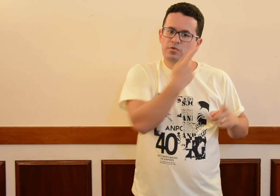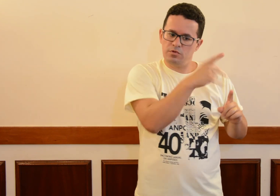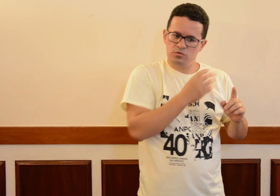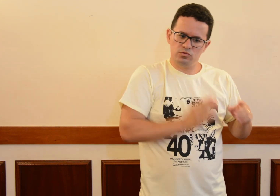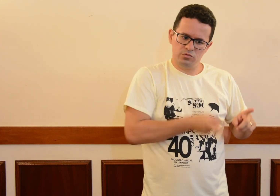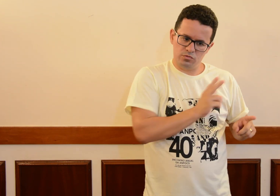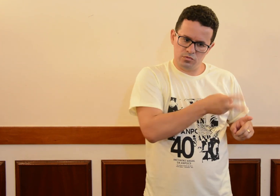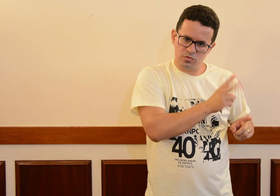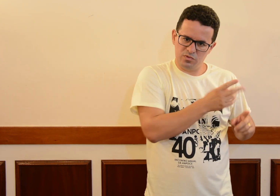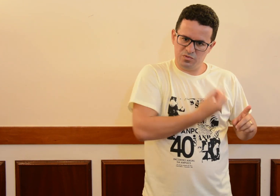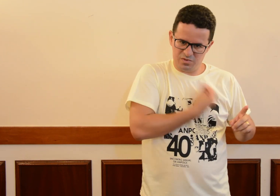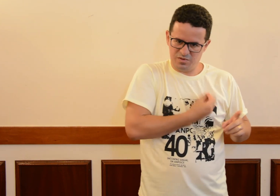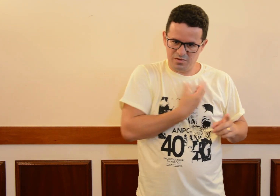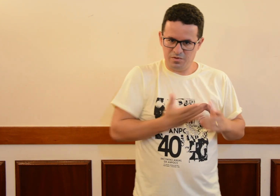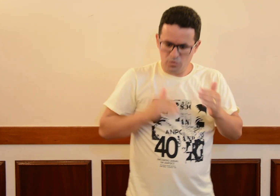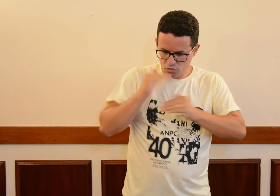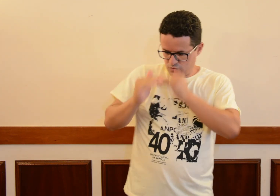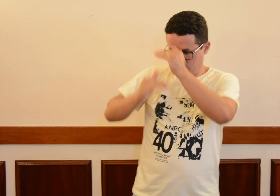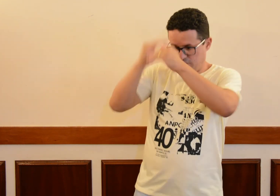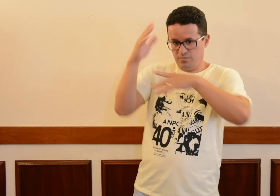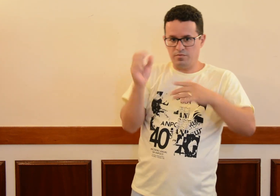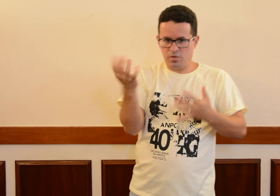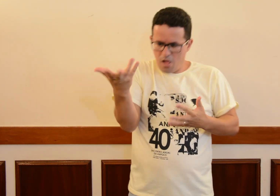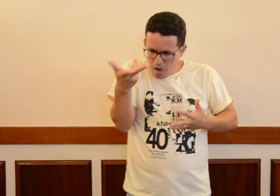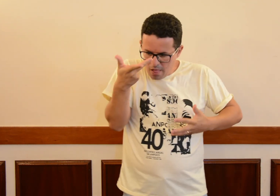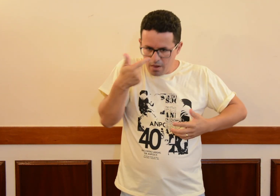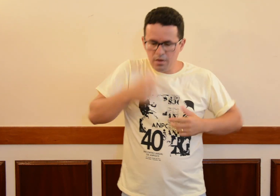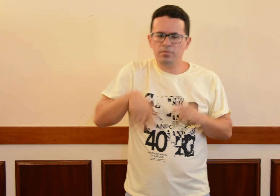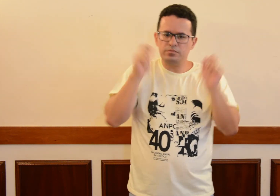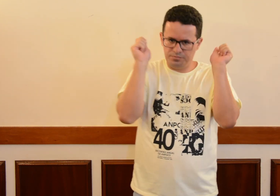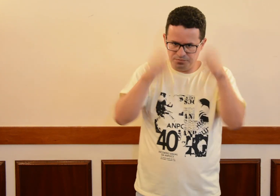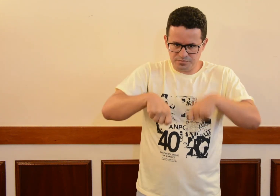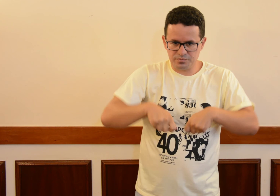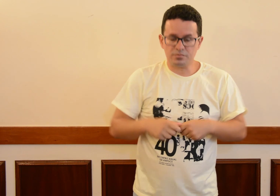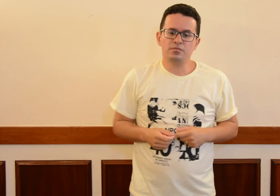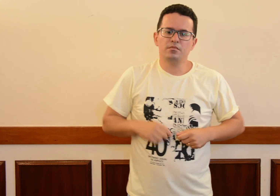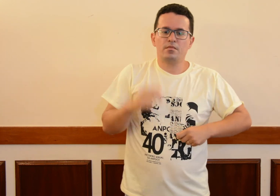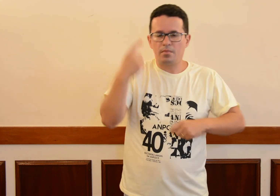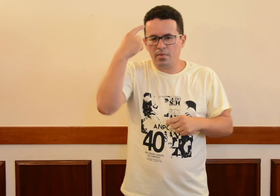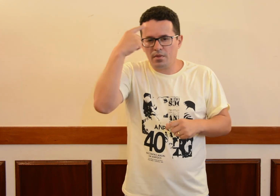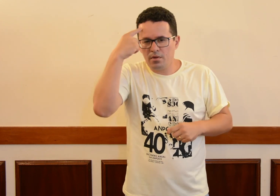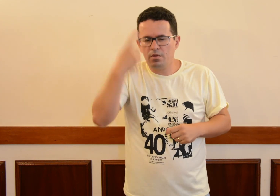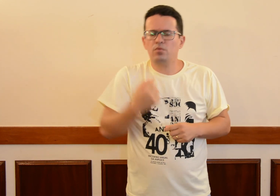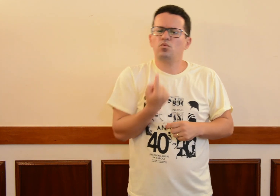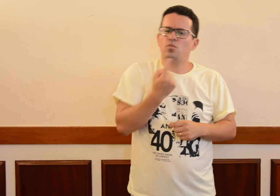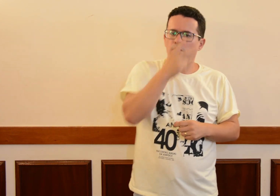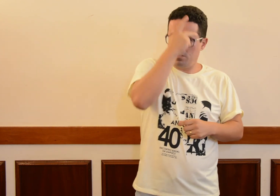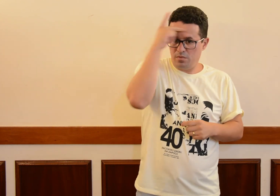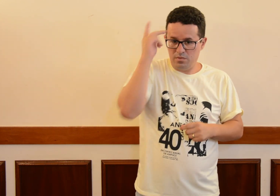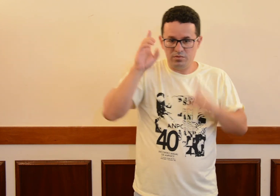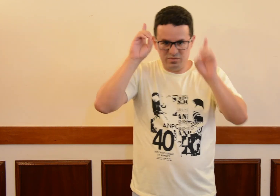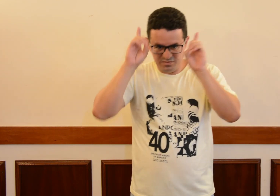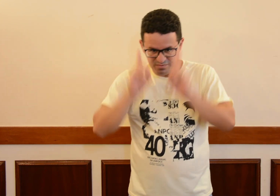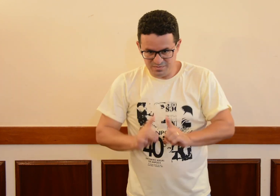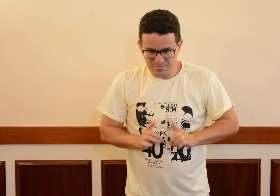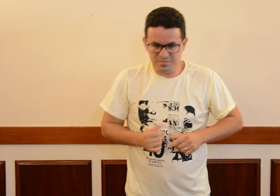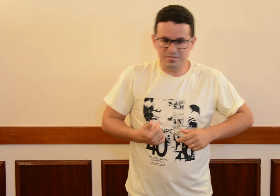e desenvolvimento de suas habilidades sejam possíveis. A ideia de que uma pessoa com dificuldade tem direito ao cuidado ou, nos termos da